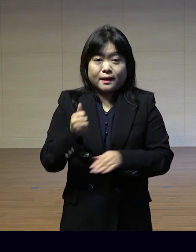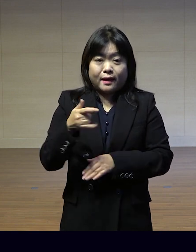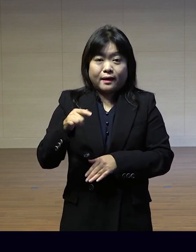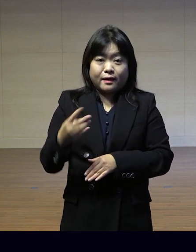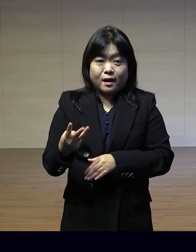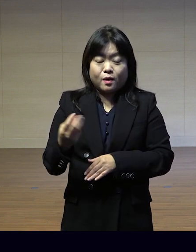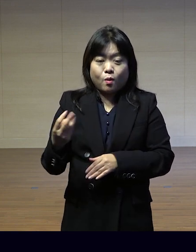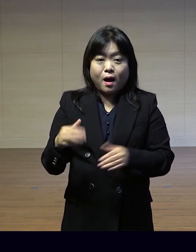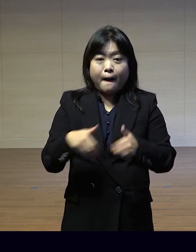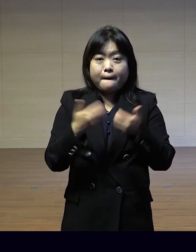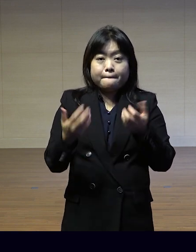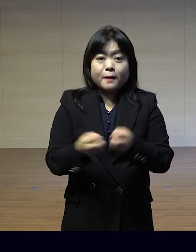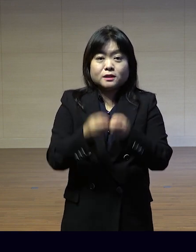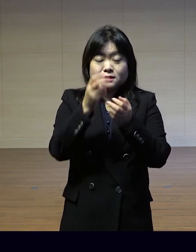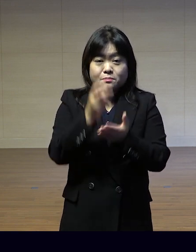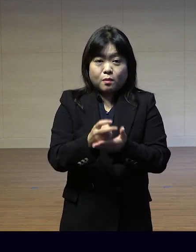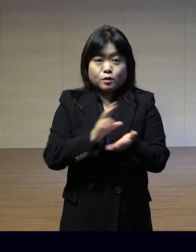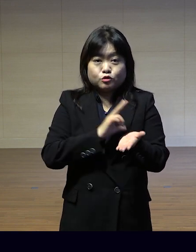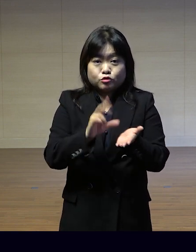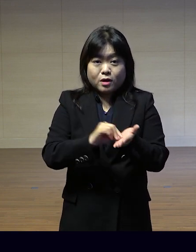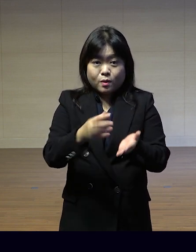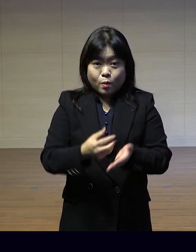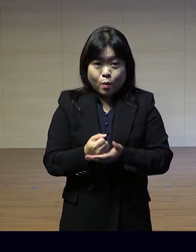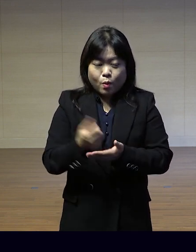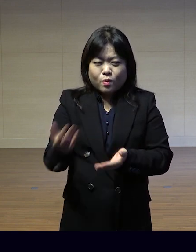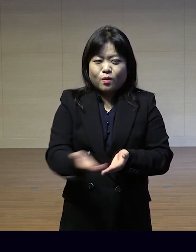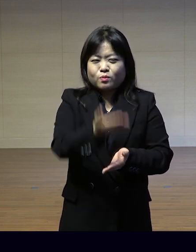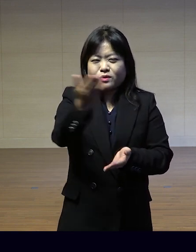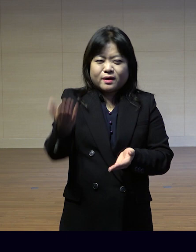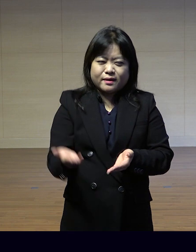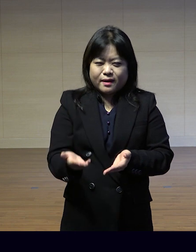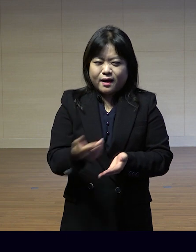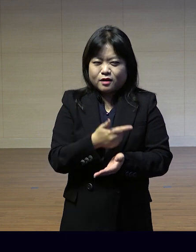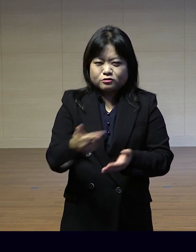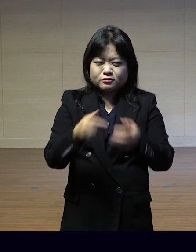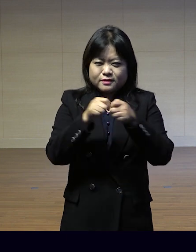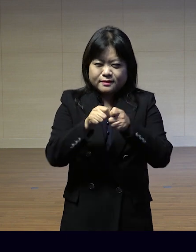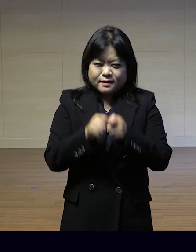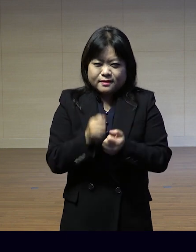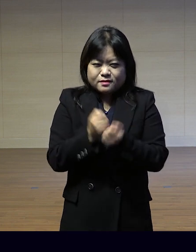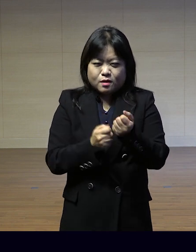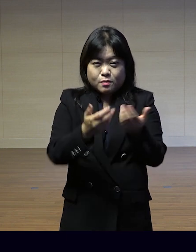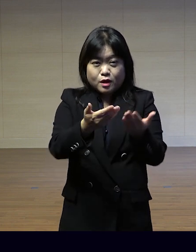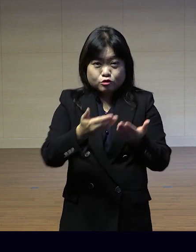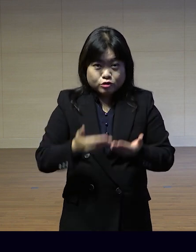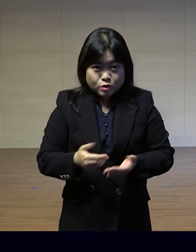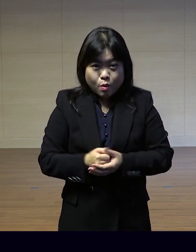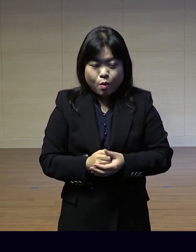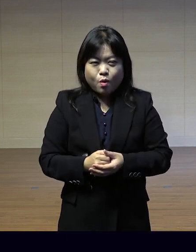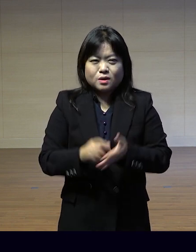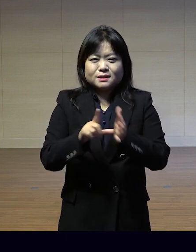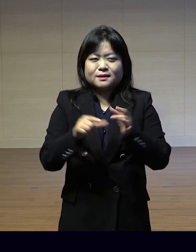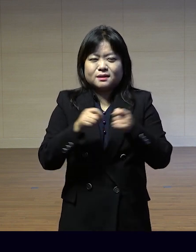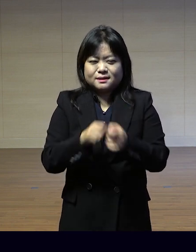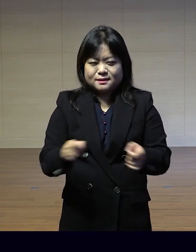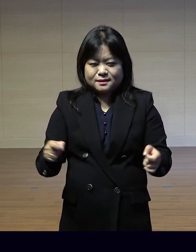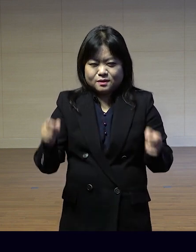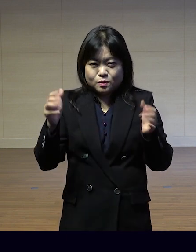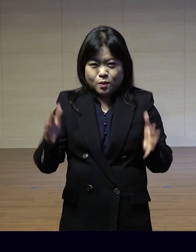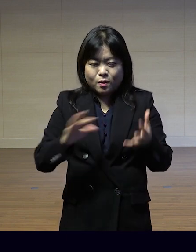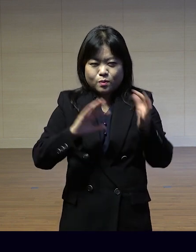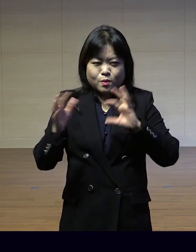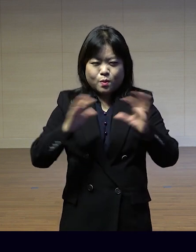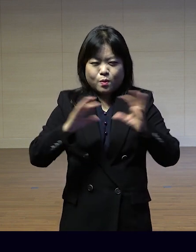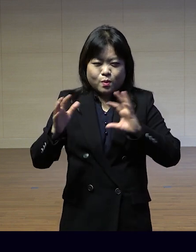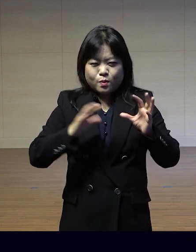해결과 변정법이라고 하는 이 주제를 가지고 여러분들에게 아주 자세하게 설명을 해주시고 또 긴 시간 동안